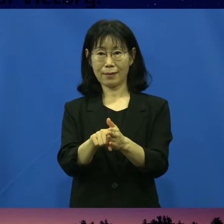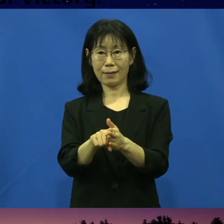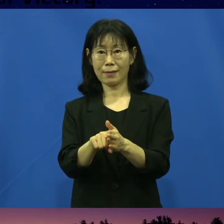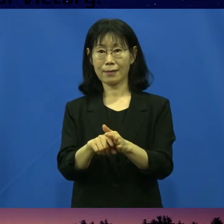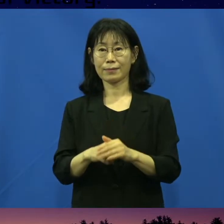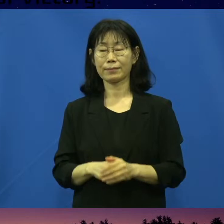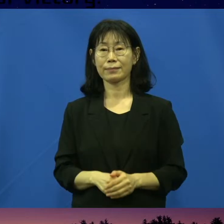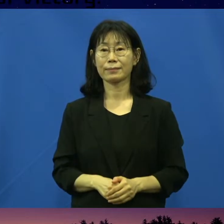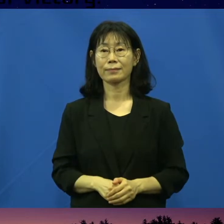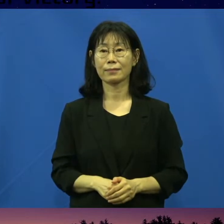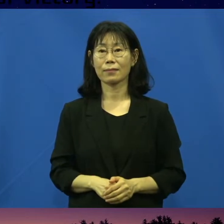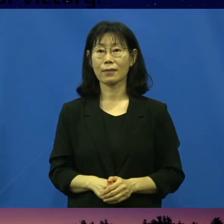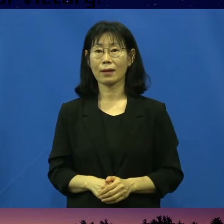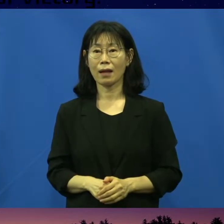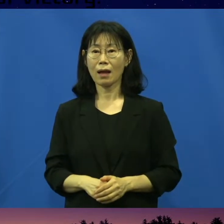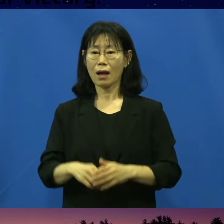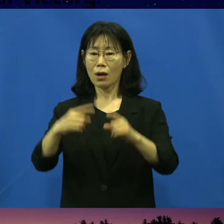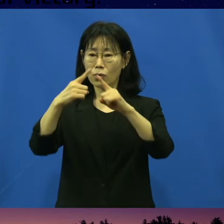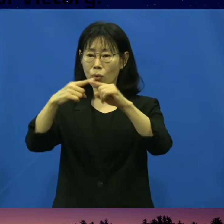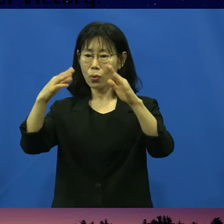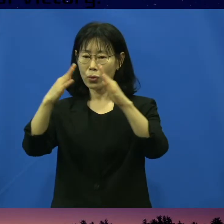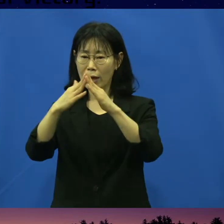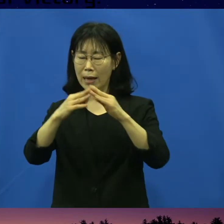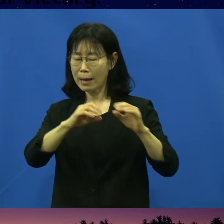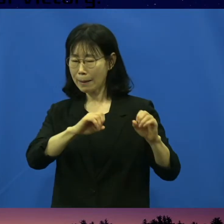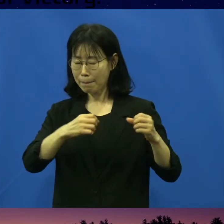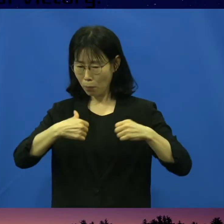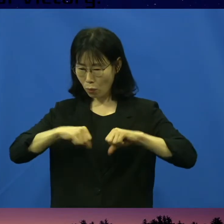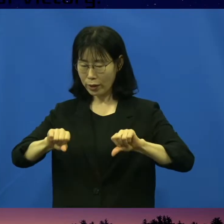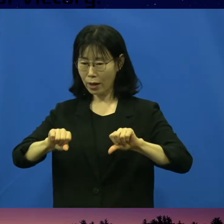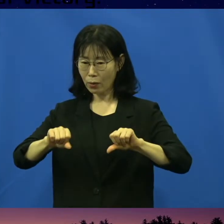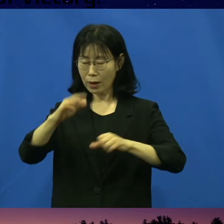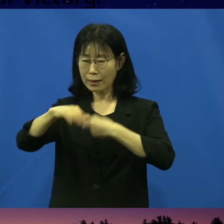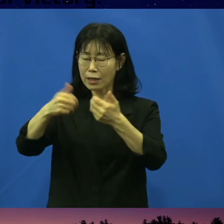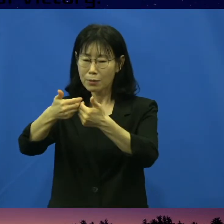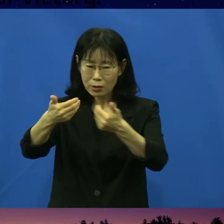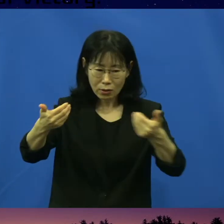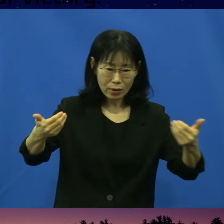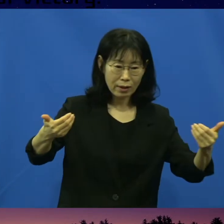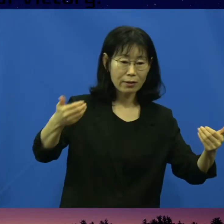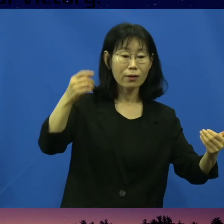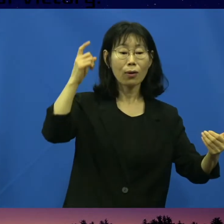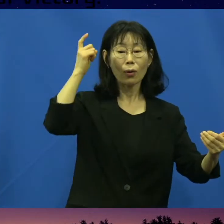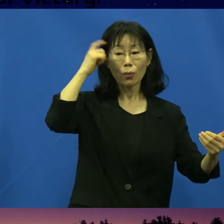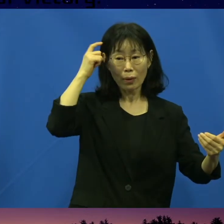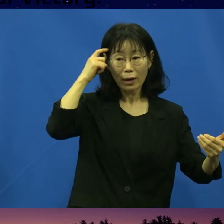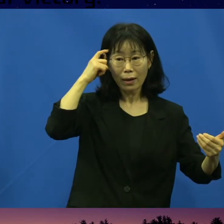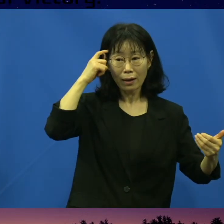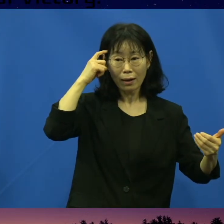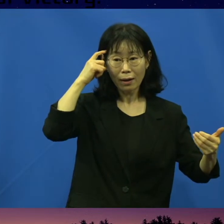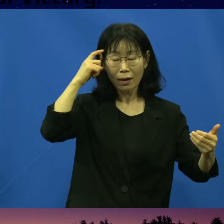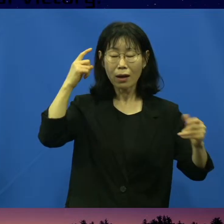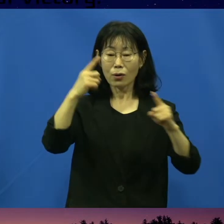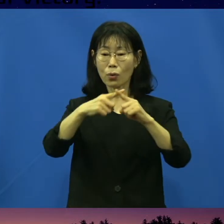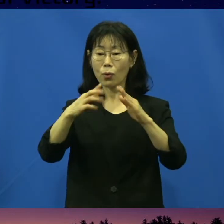여러분 오늘날 사람들이 교회를 덩지고 하나님을 떠나는 이유가 뭘까요? 다양한 이유들이 있어요. 무엇을 얻고자 교회로 왔느냐 물어봐야 돼요.